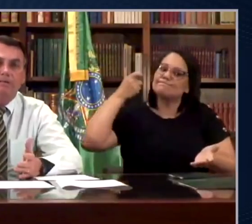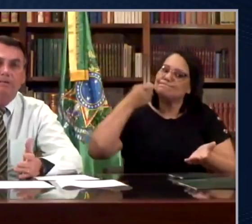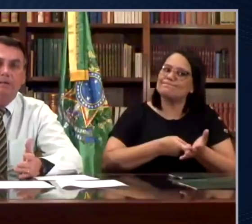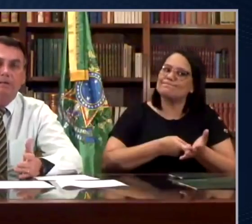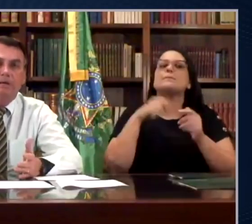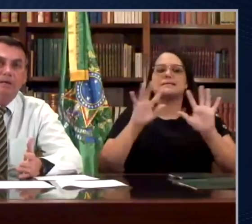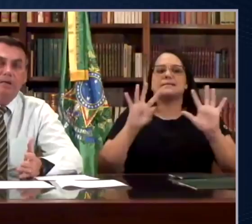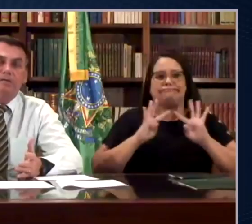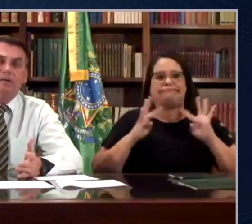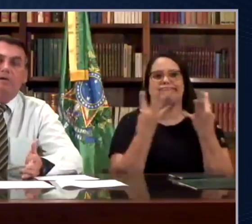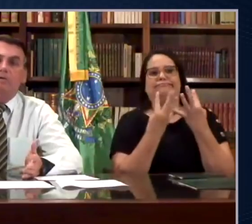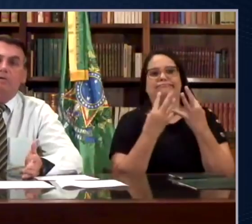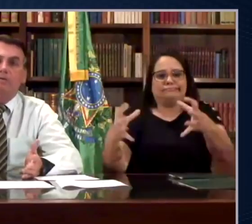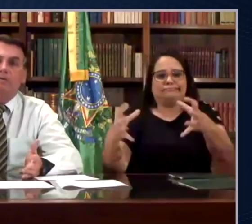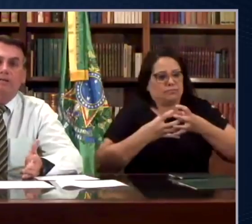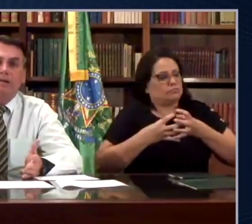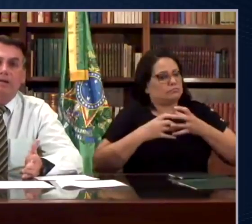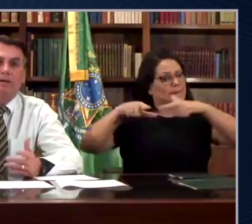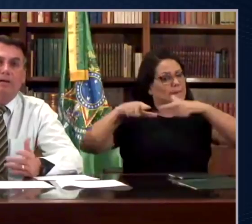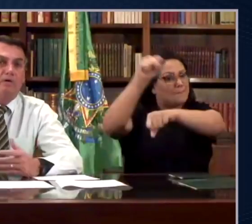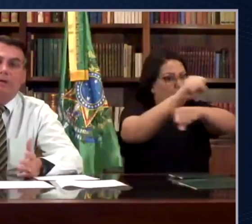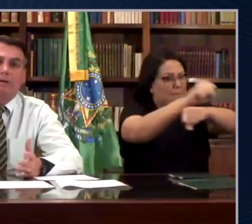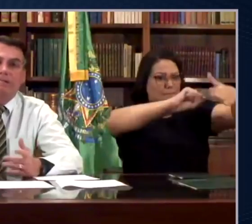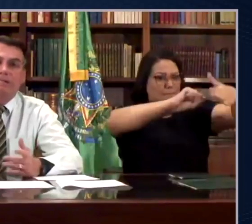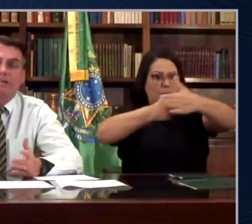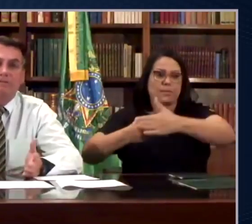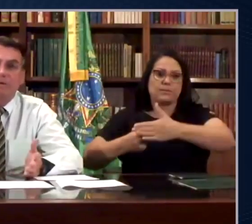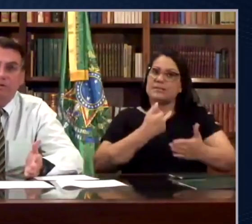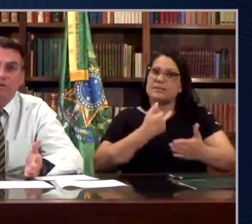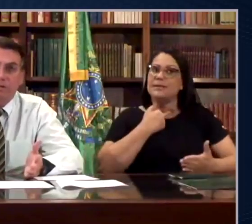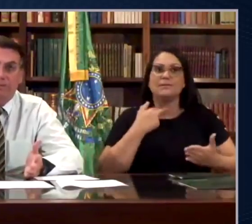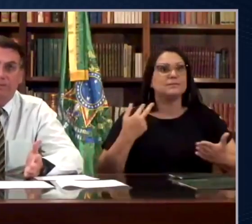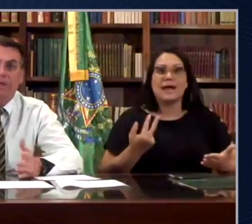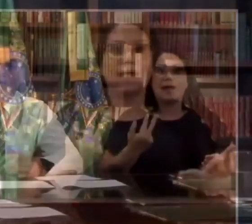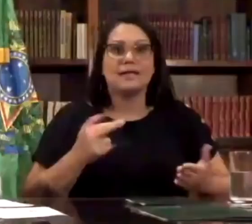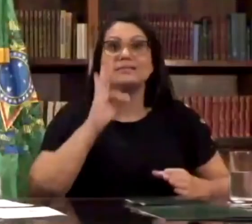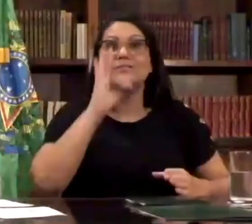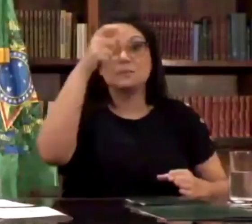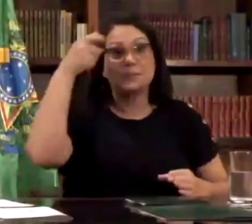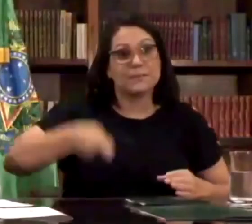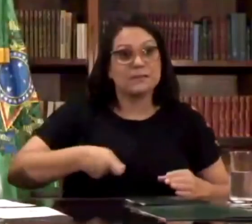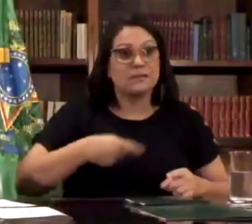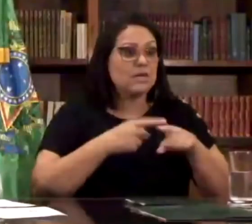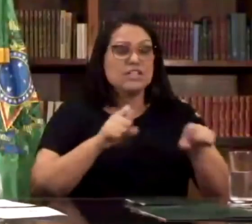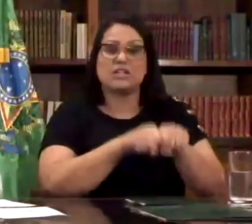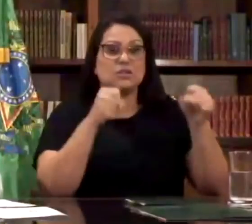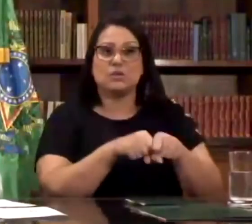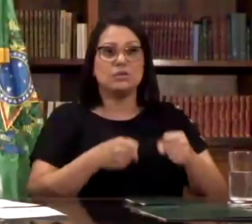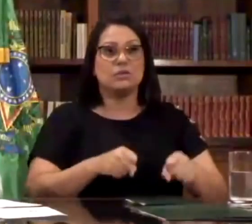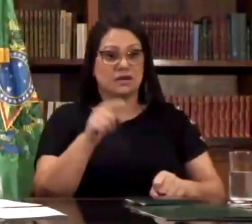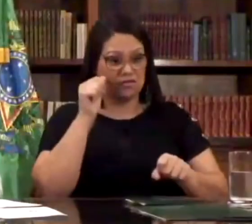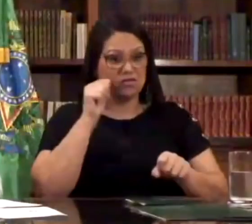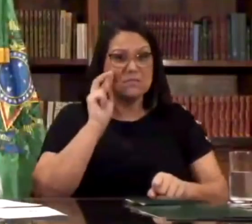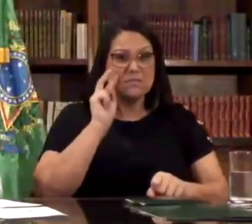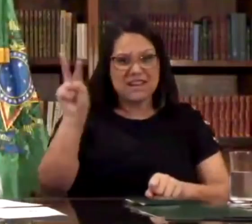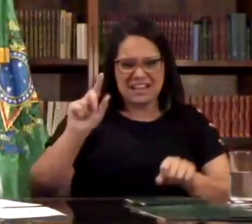na frente, tá? Você não vai ter condições de fazê-lo, porque economicamente a cidade já foi destruída. A questão da mulher pedir os